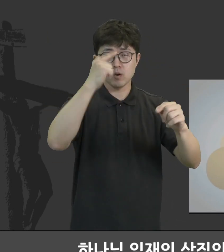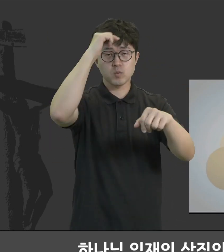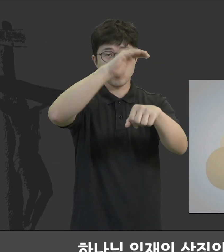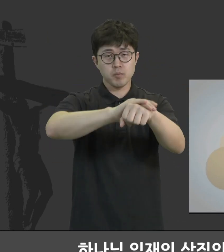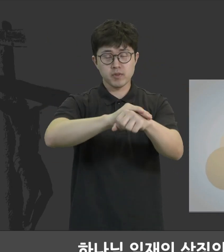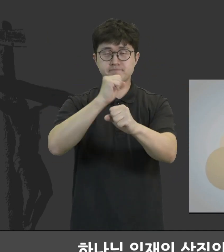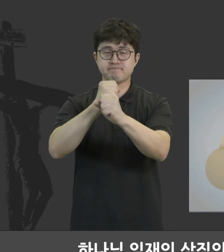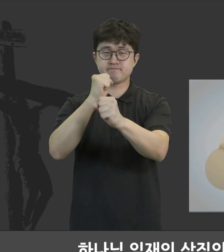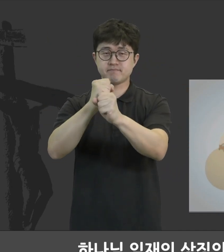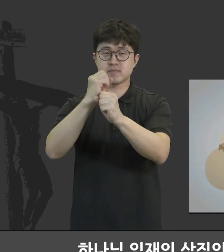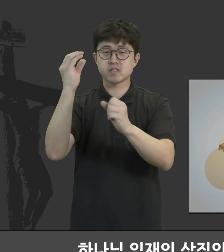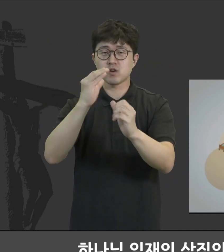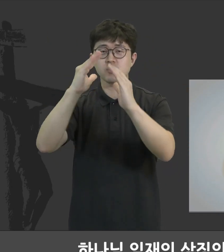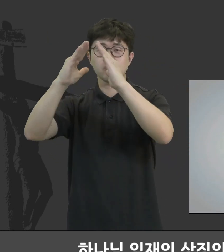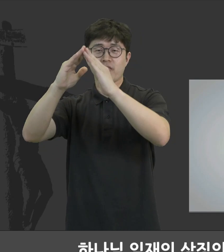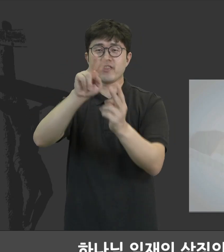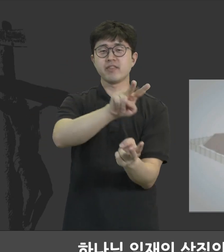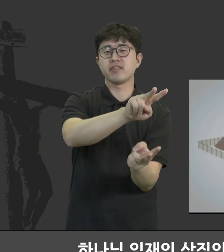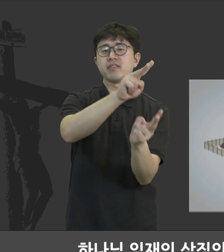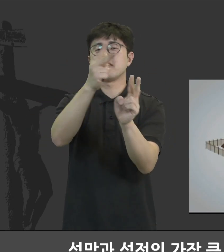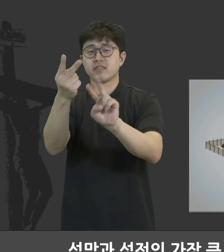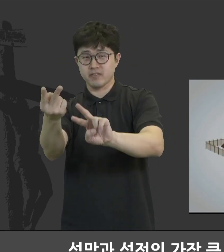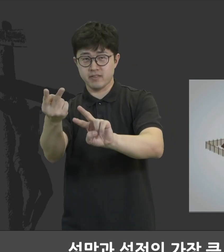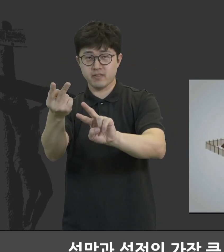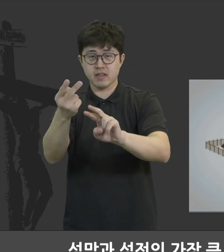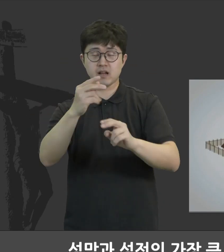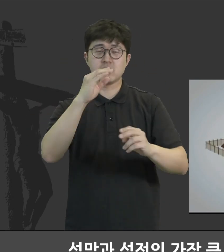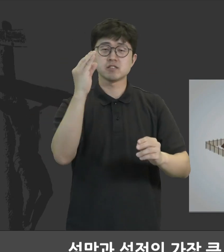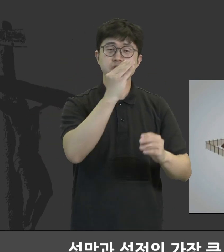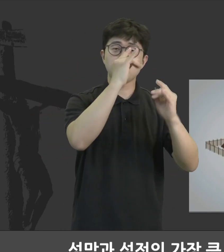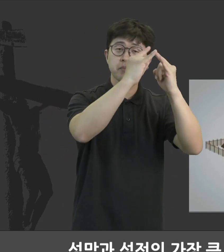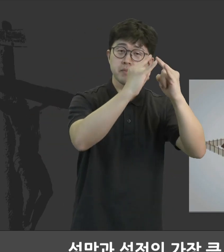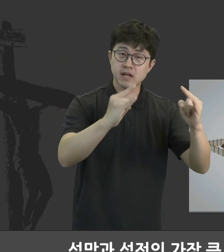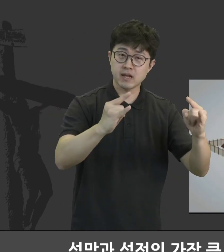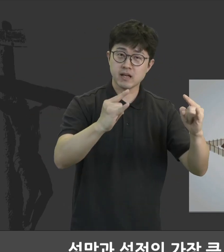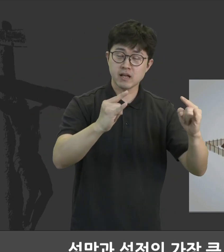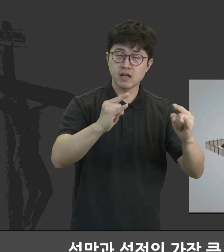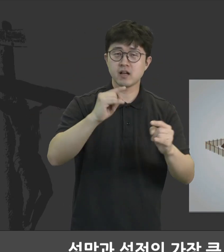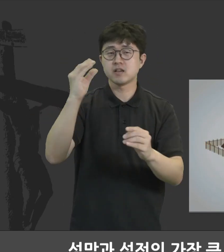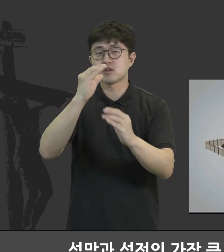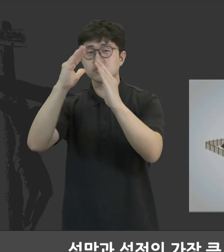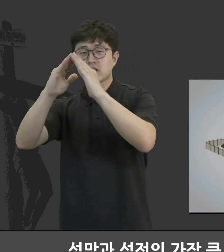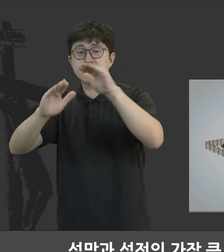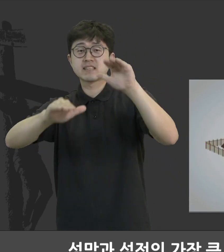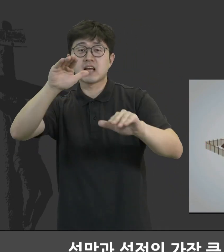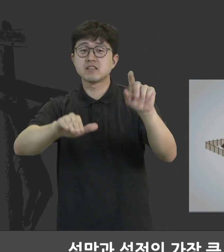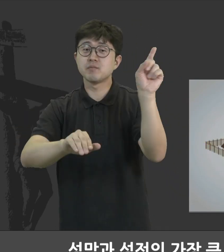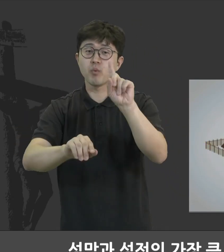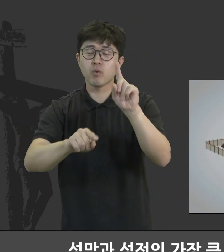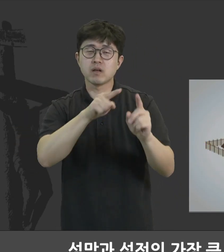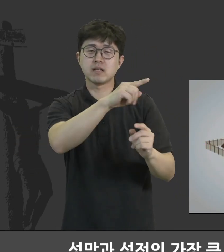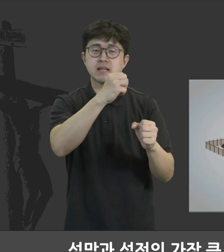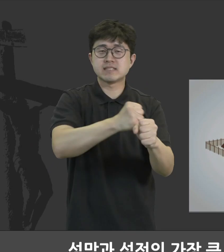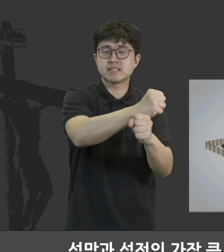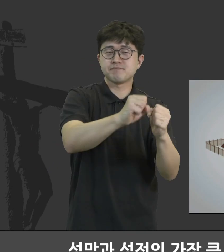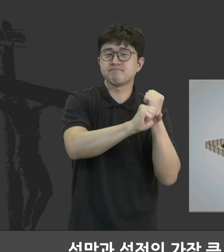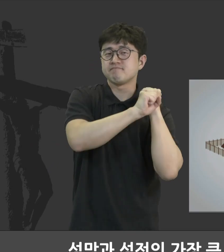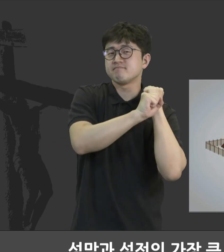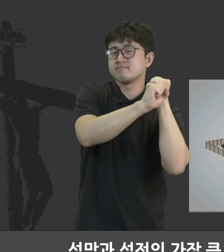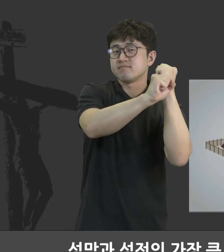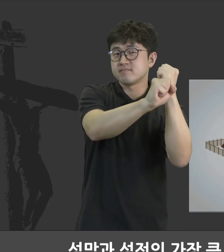성전으로 대체되기 때문입니다. 성막과 성전의 가장 큰 차이점은 그것이 이동식